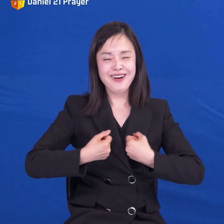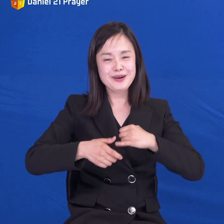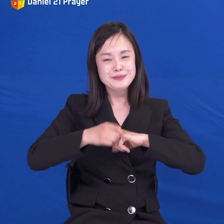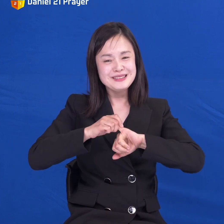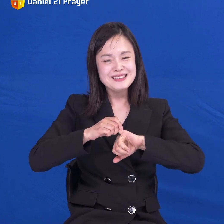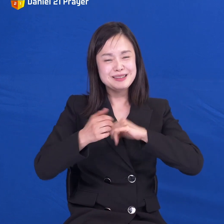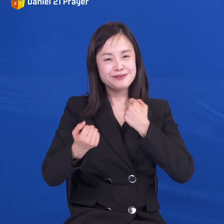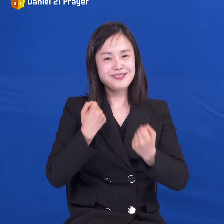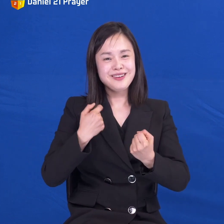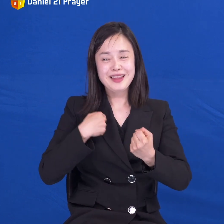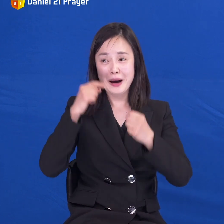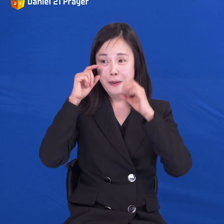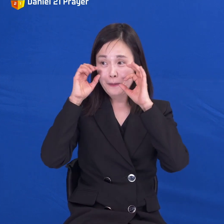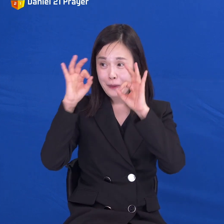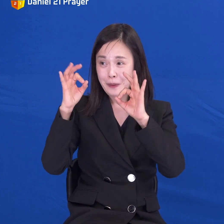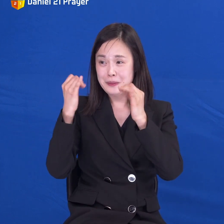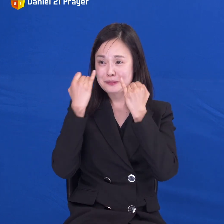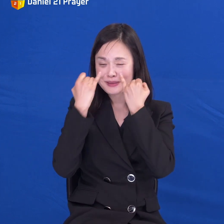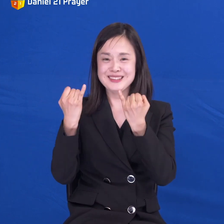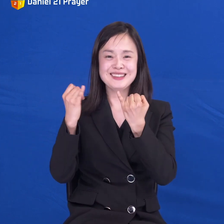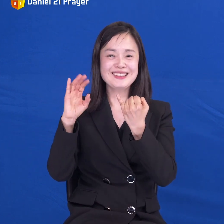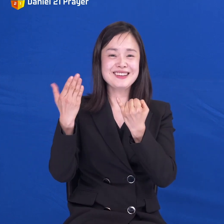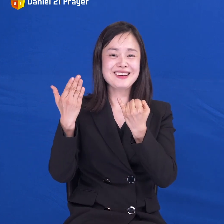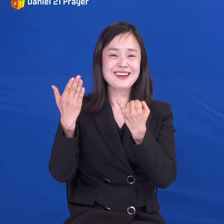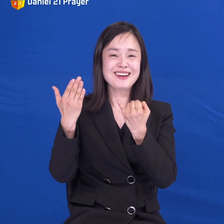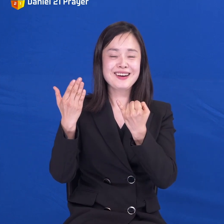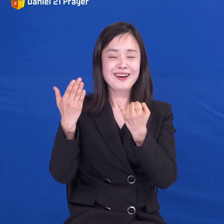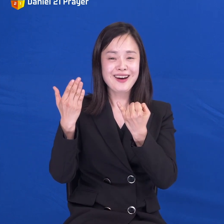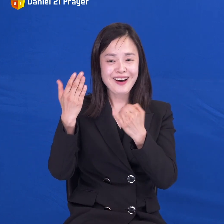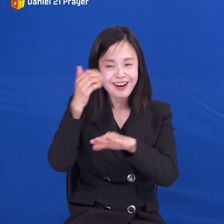그래서 제가 결혼을 했습니다.